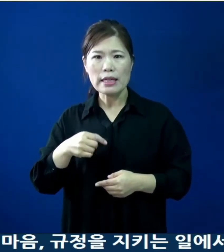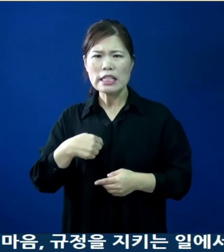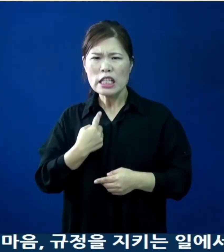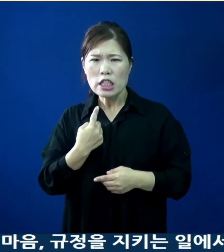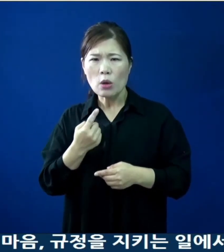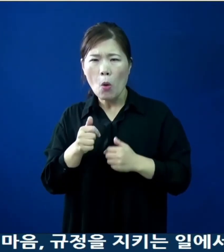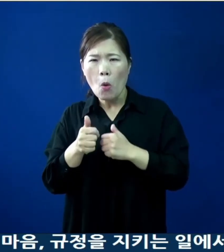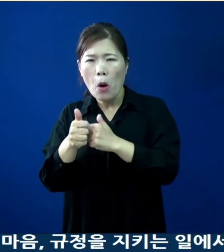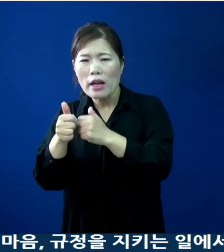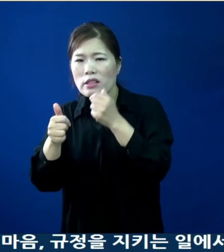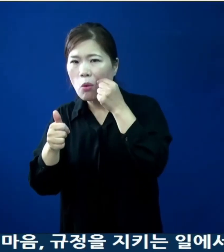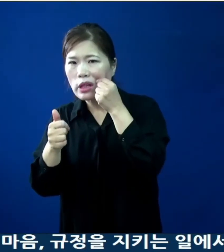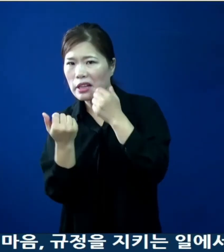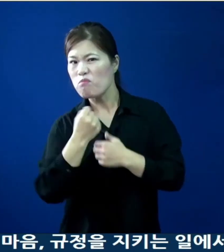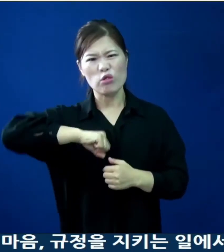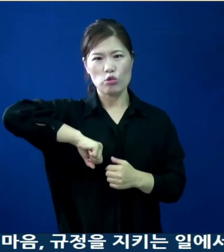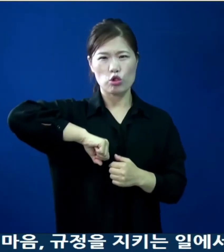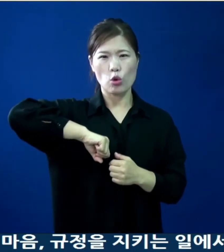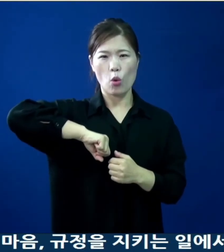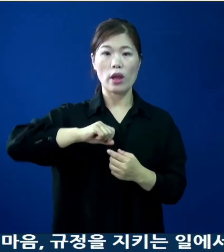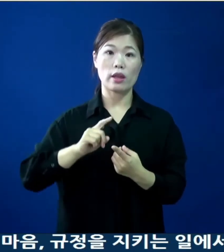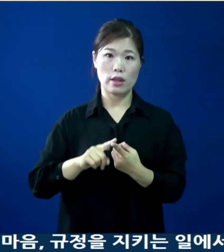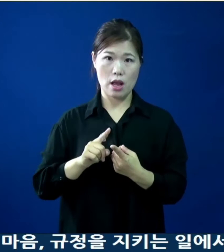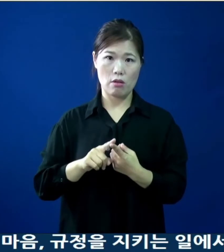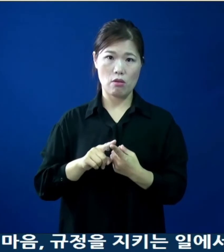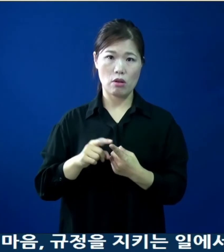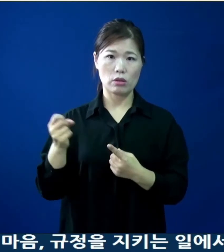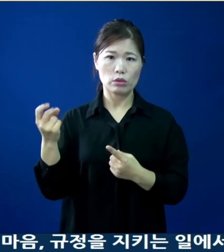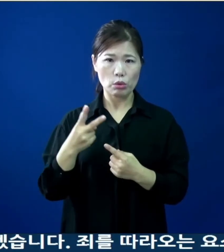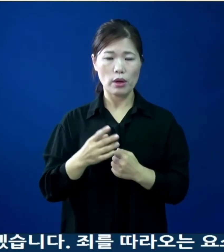아니하는 불순종, 혹은